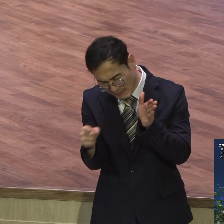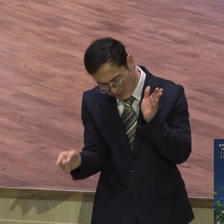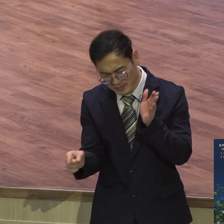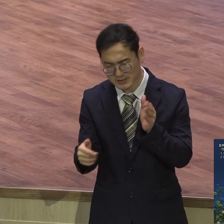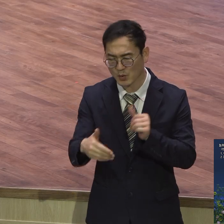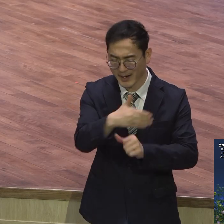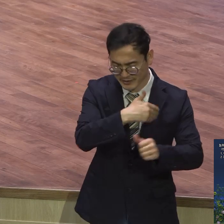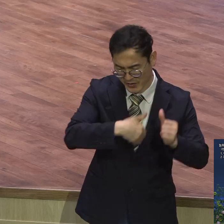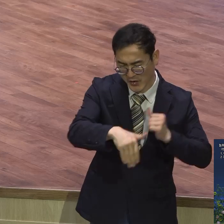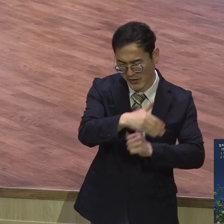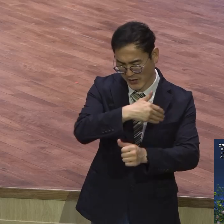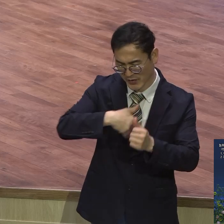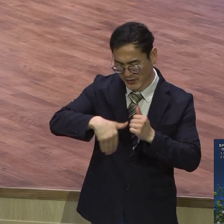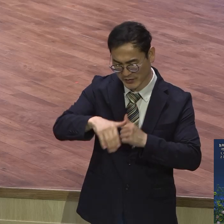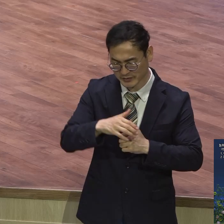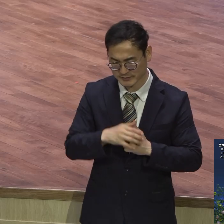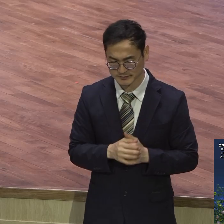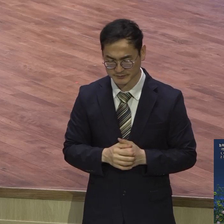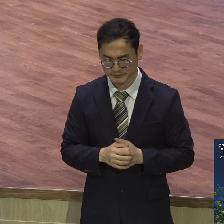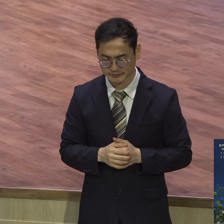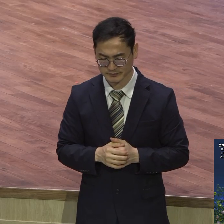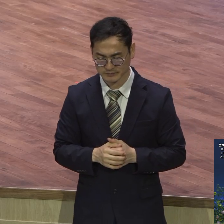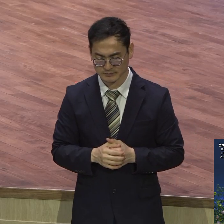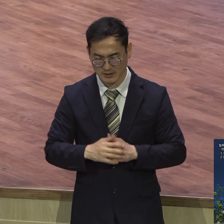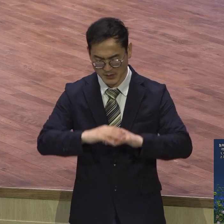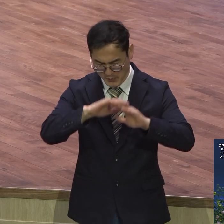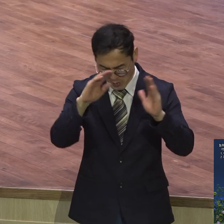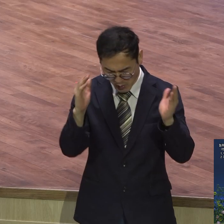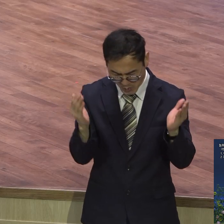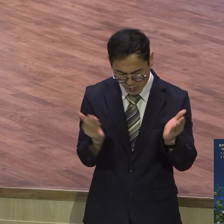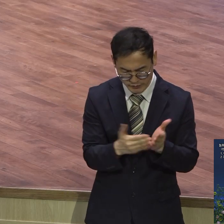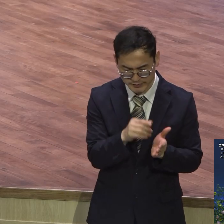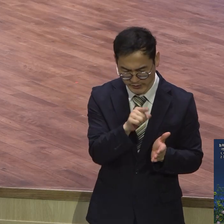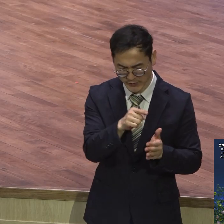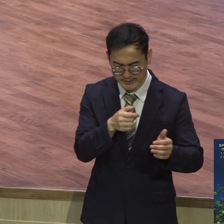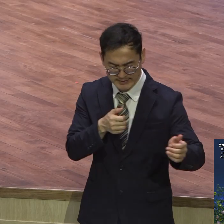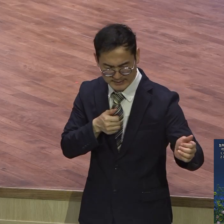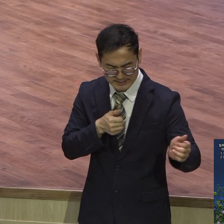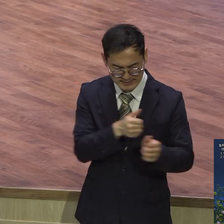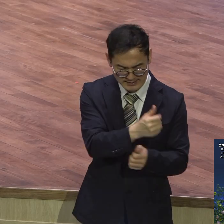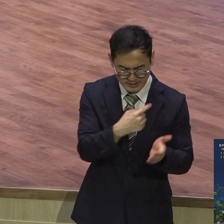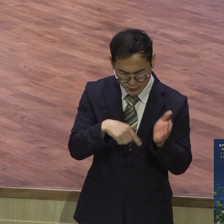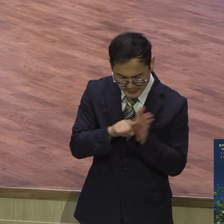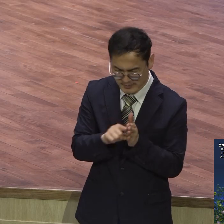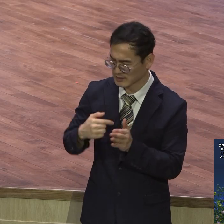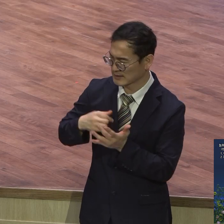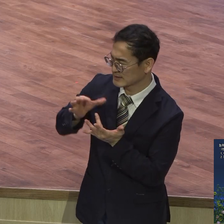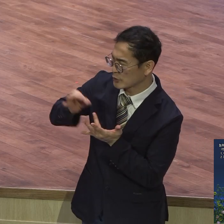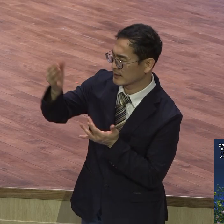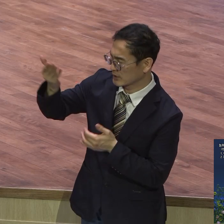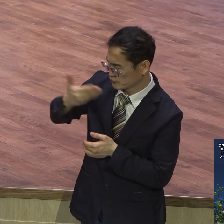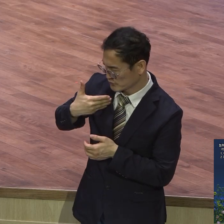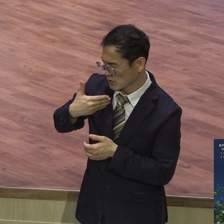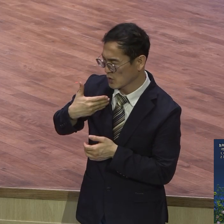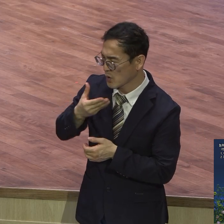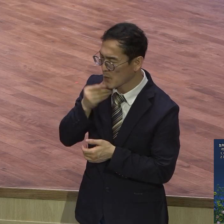환경입니다 하나님 아버지 모든 환경을 뛰어넘으라고 우리를 선택해 주시고 이 보금 듣게 하셨는데